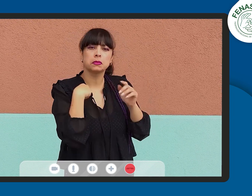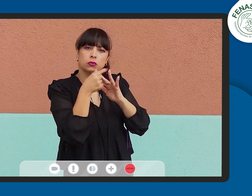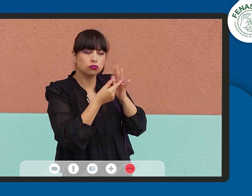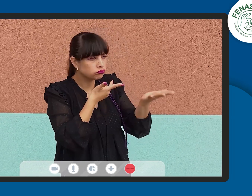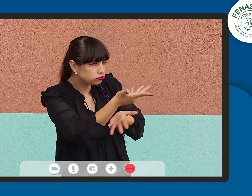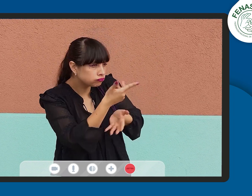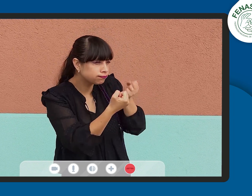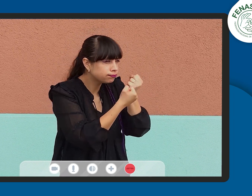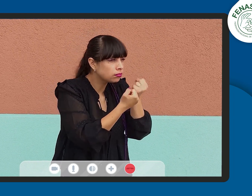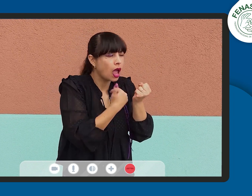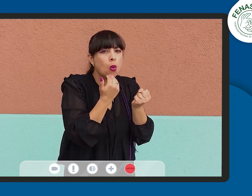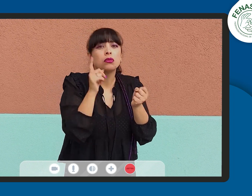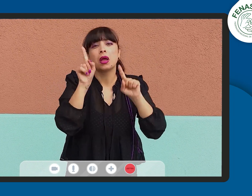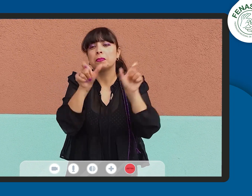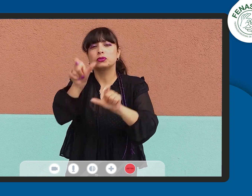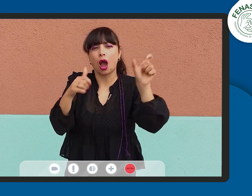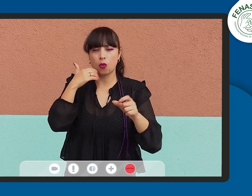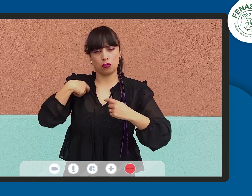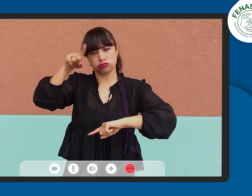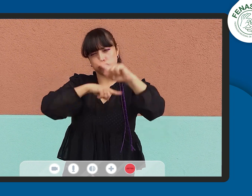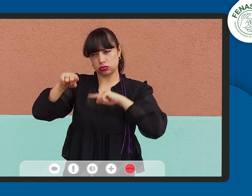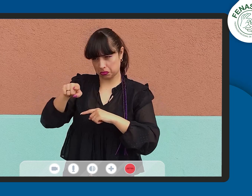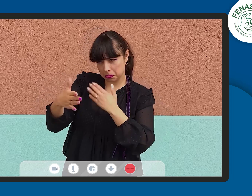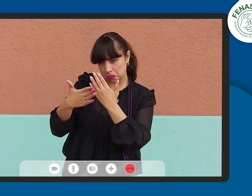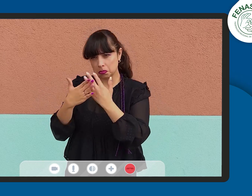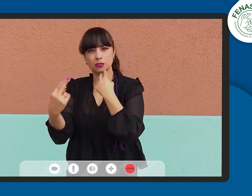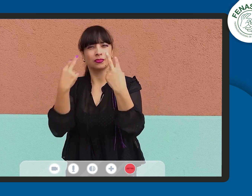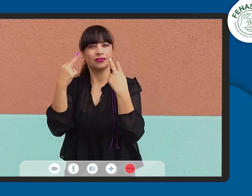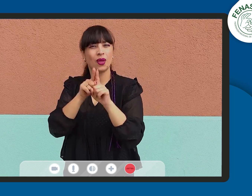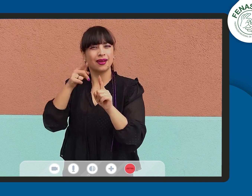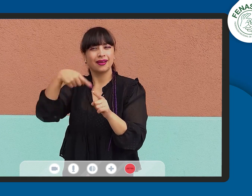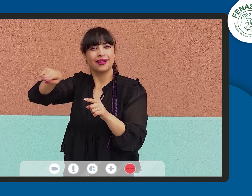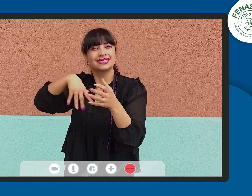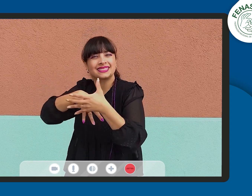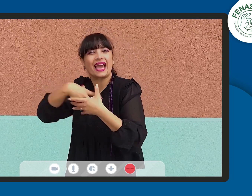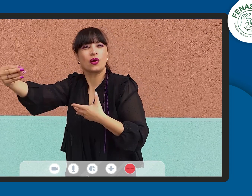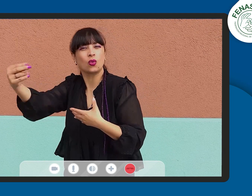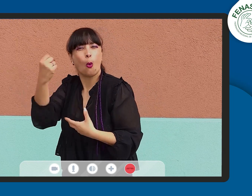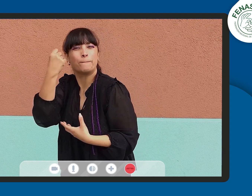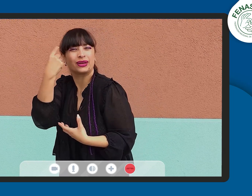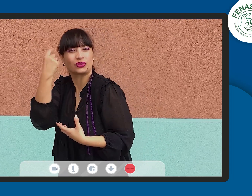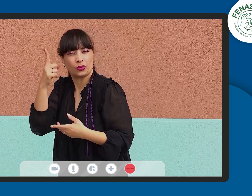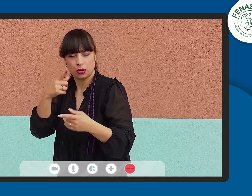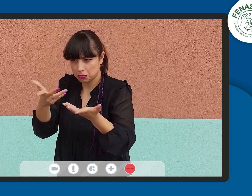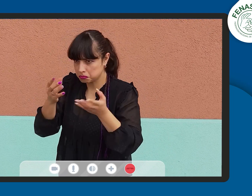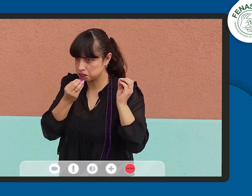habilidad. Hablé con mi esposo también, que me apoyó en el proceso, presenté mi idea ante personas externas para ver la